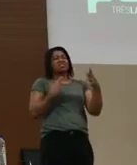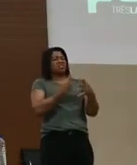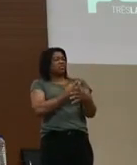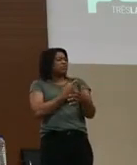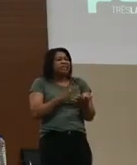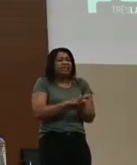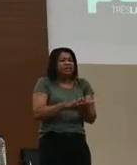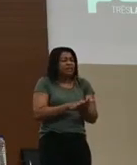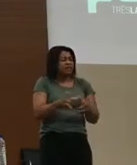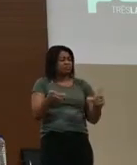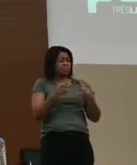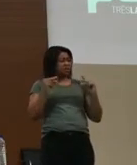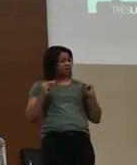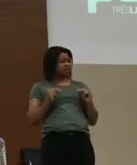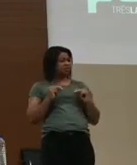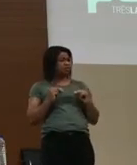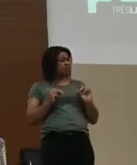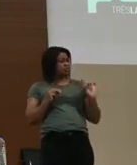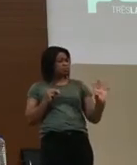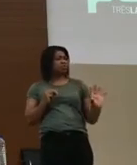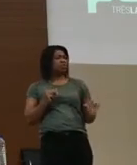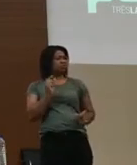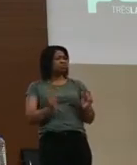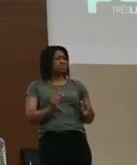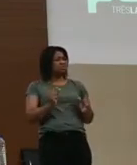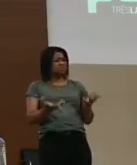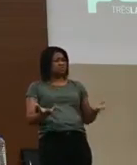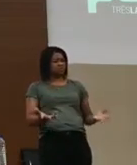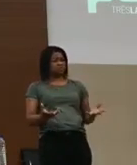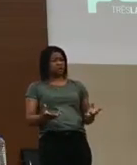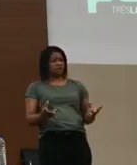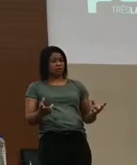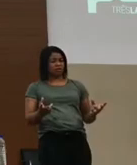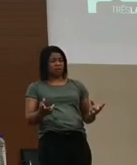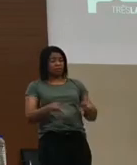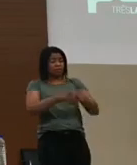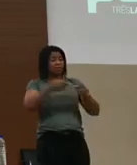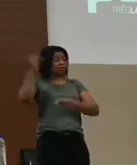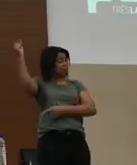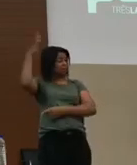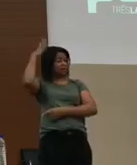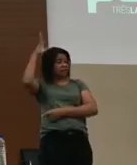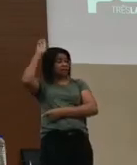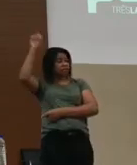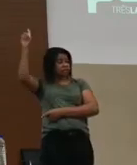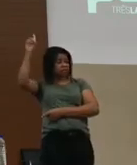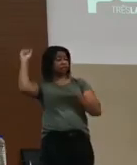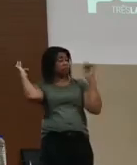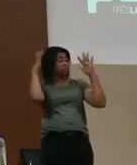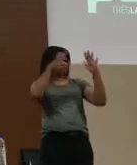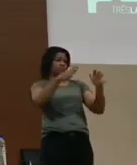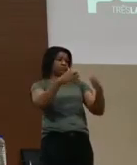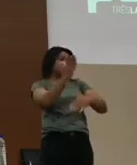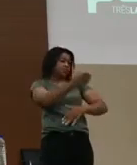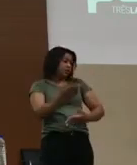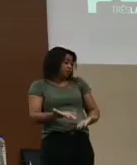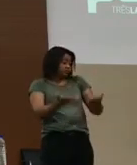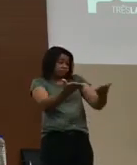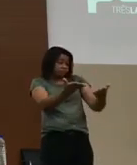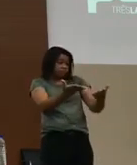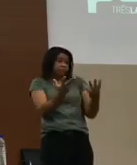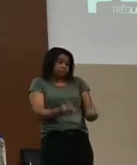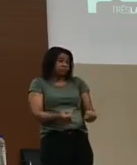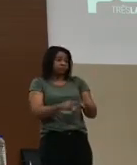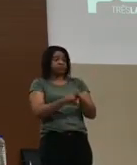merece. Recompensa recebe quem merece, mas a graça de Deus nos assistiu. Assim. Então você foi alcançado por isso. Contudo, ao mesmo